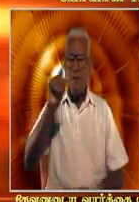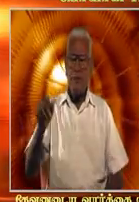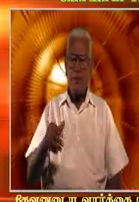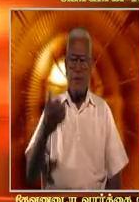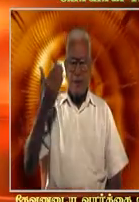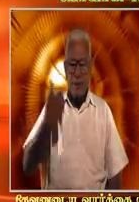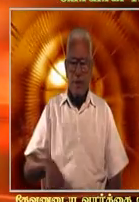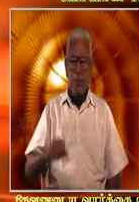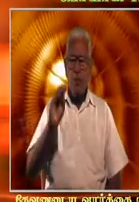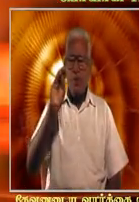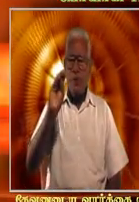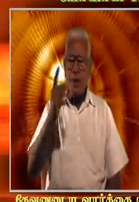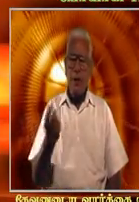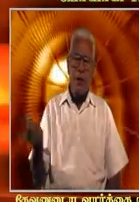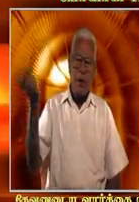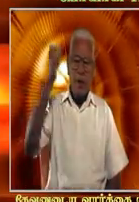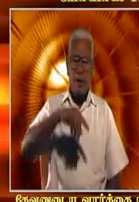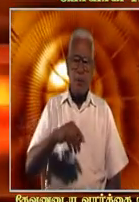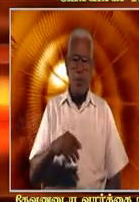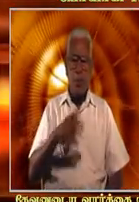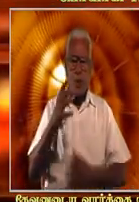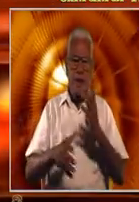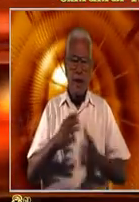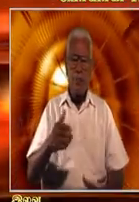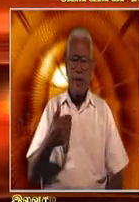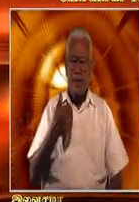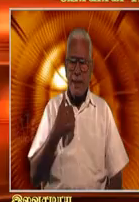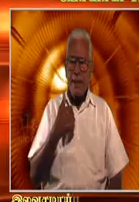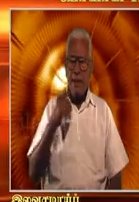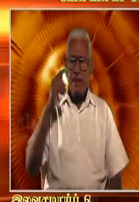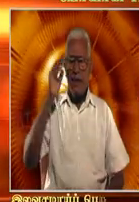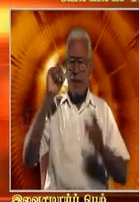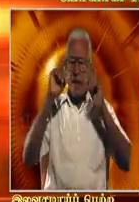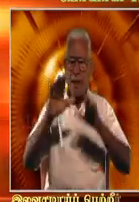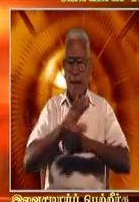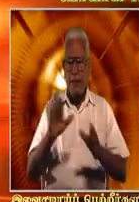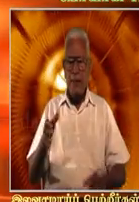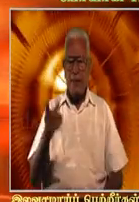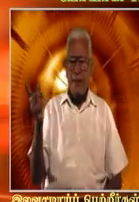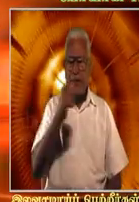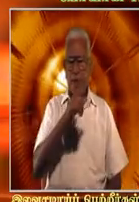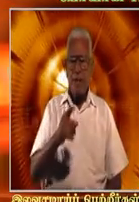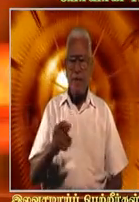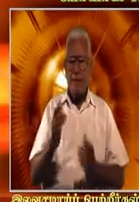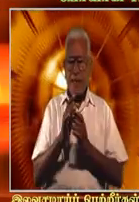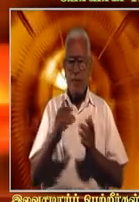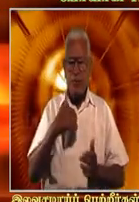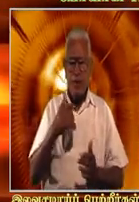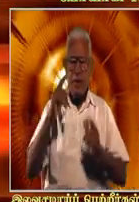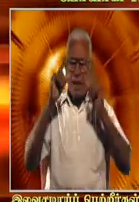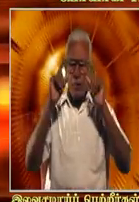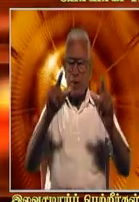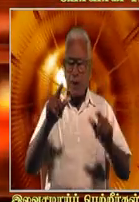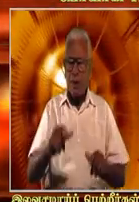வச்சனம் பத்தம் போது இன்னும் கொஞ்ச காலத்திலே உளகம் எனைக் கானாது நீங் Mediterans